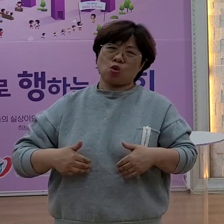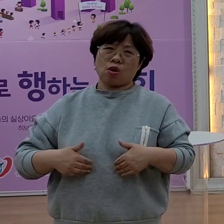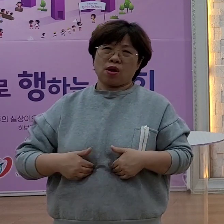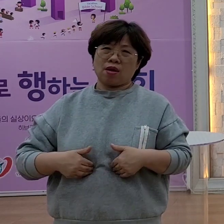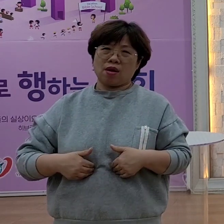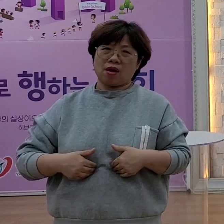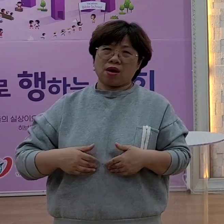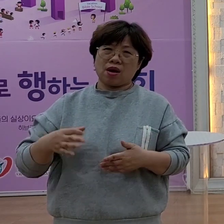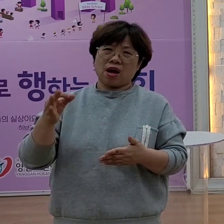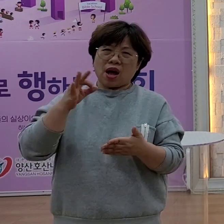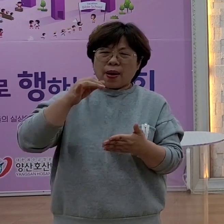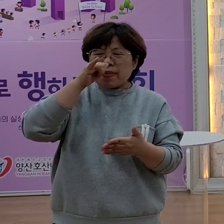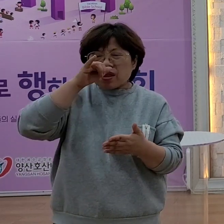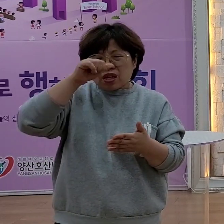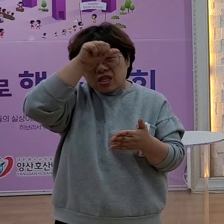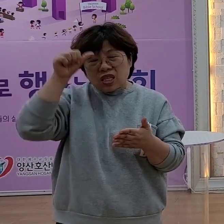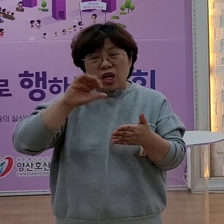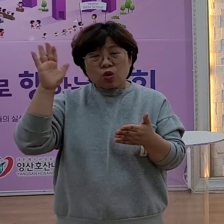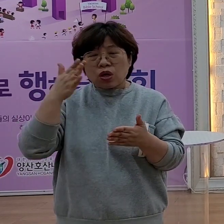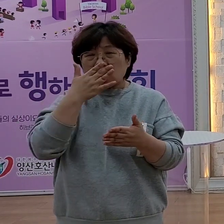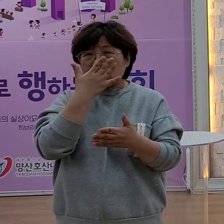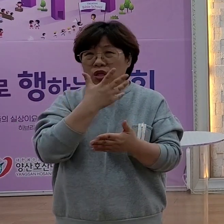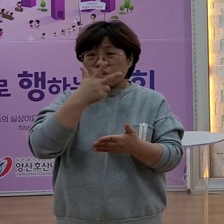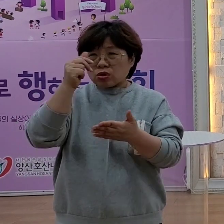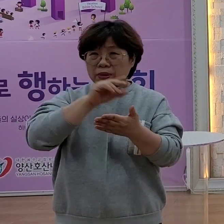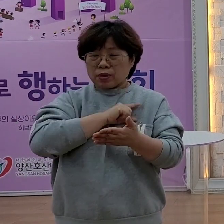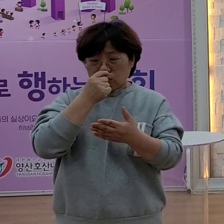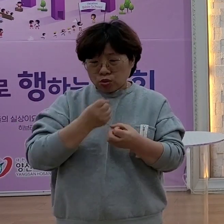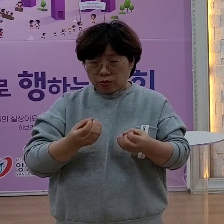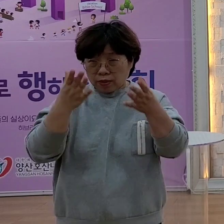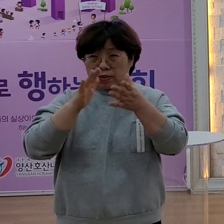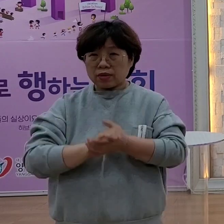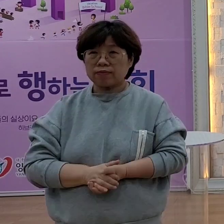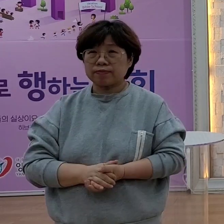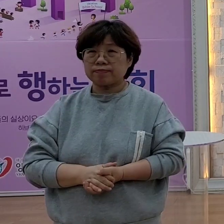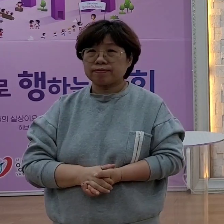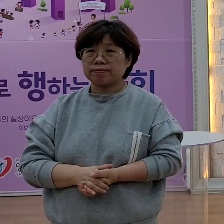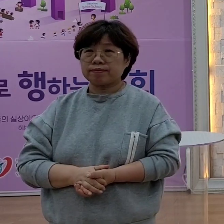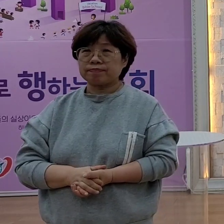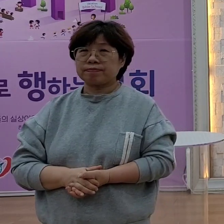값진 인생들이 다 되시기를 주님의 이름으로 축복합니다. 자, 주신 말씀